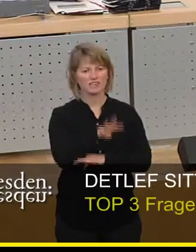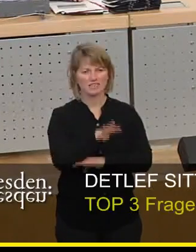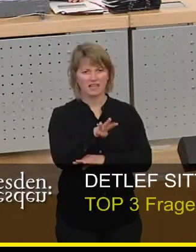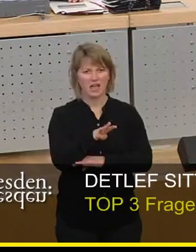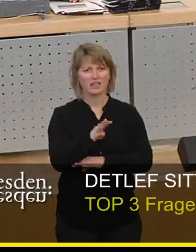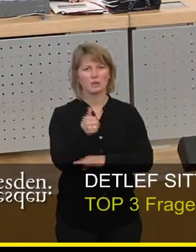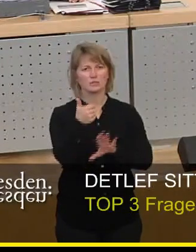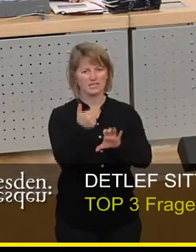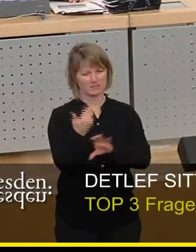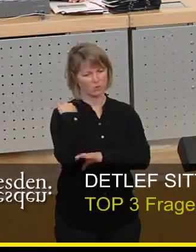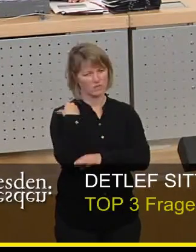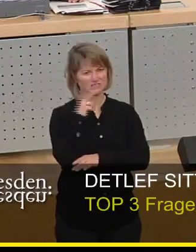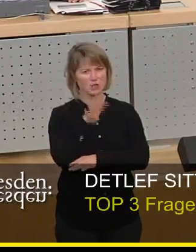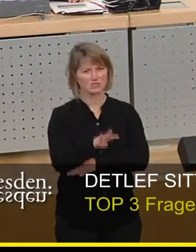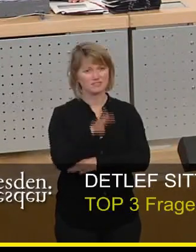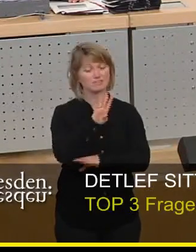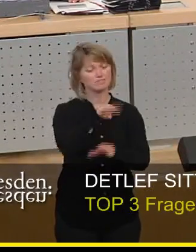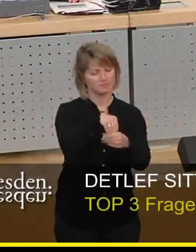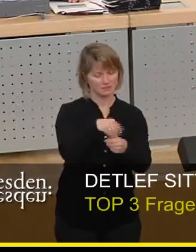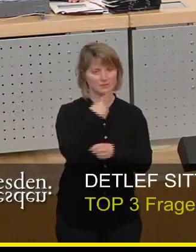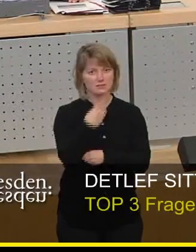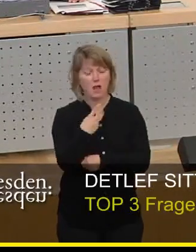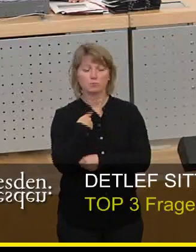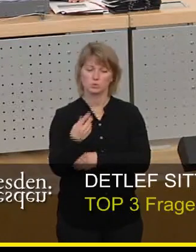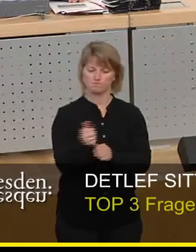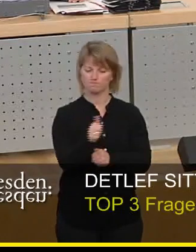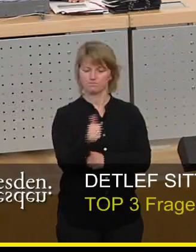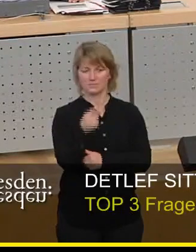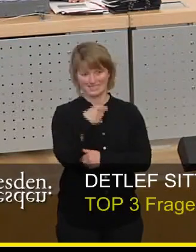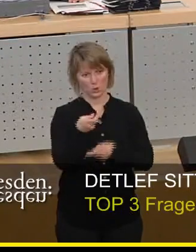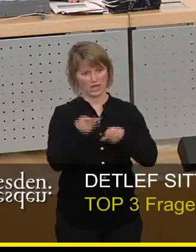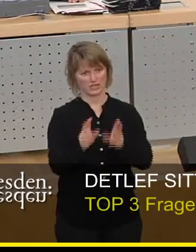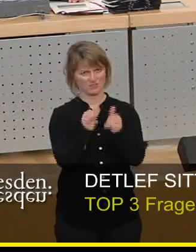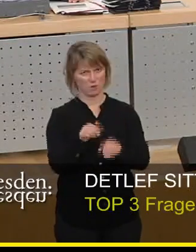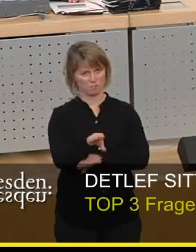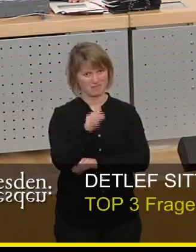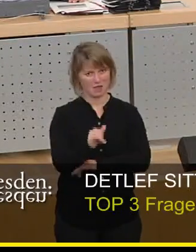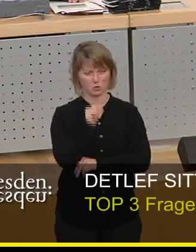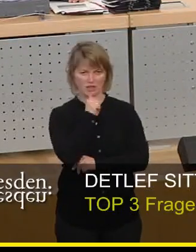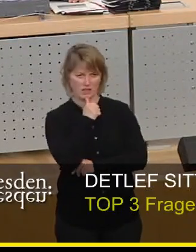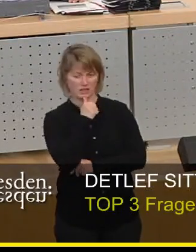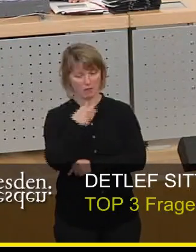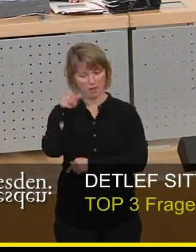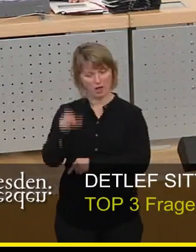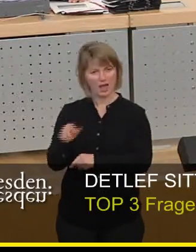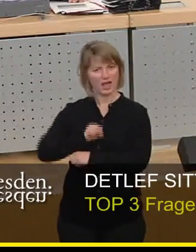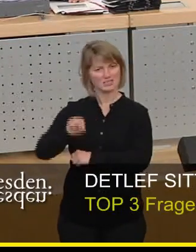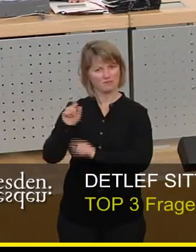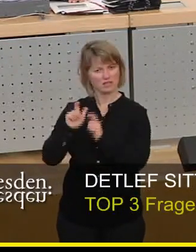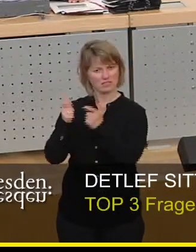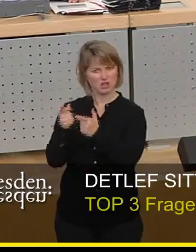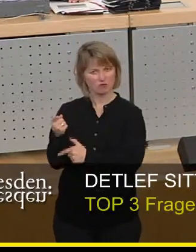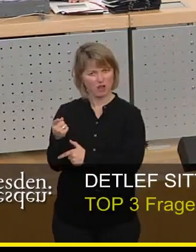V1441/16 beinhaltet eine Abwägung der möglichen Rechtsformen. Darüber hinaus ist auch das Gutachten der Luther-Rechtsanwaltsgesellschaft zur Gründung